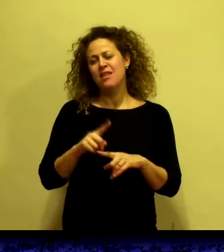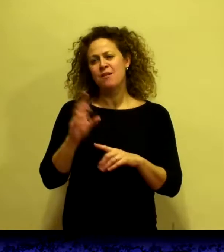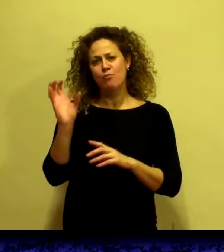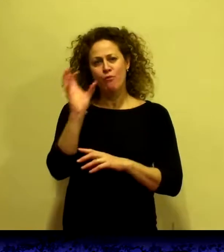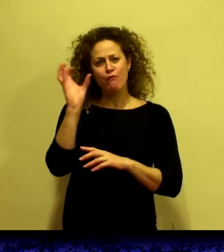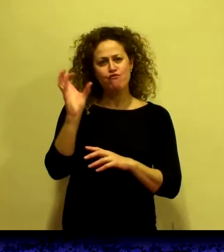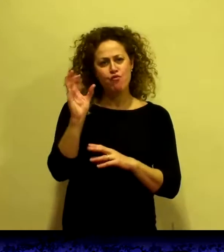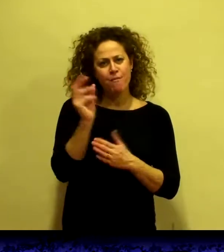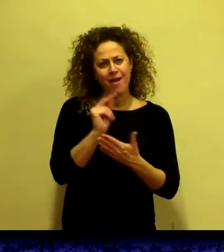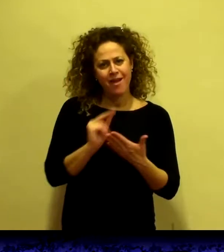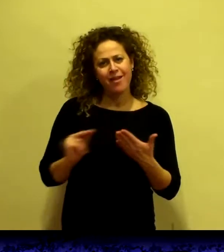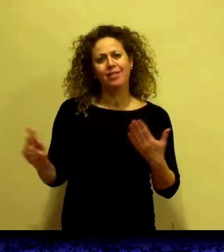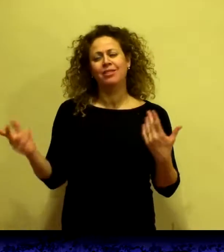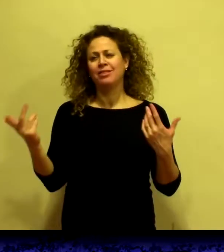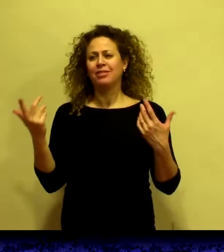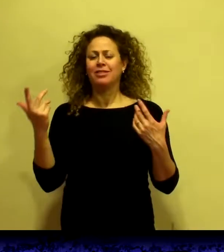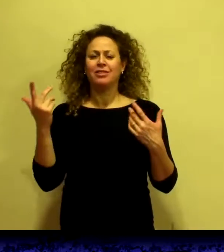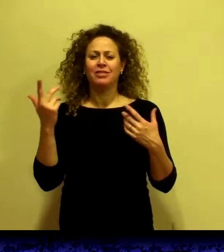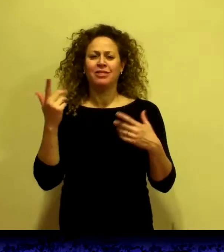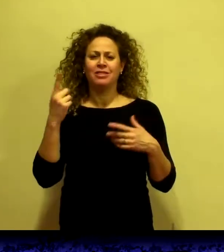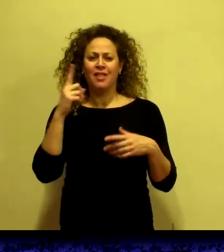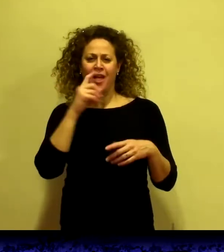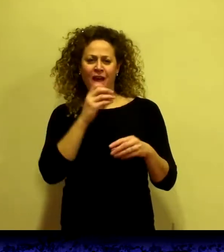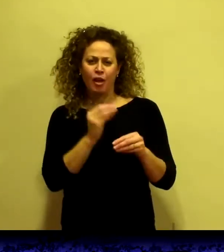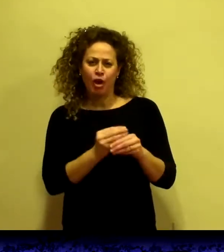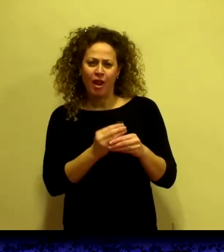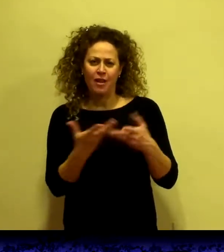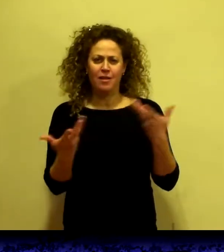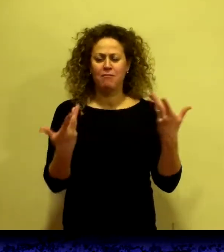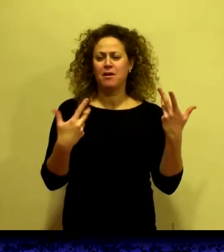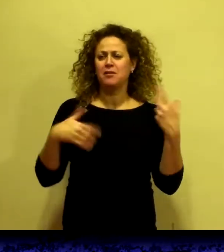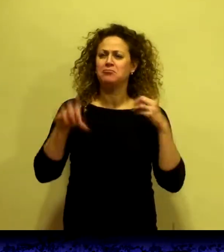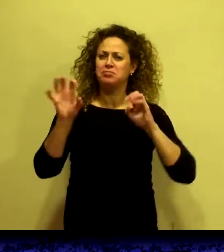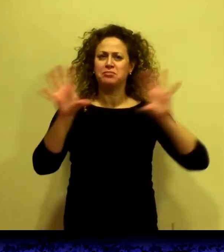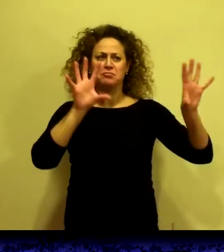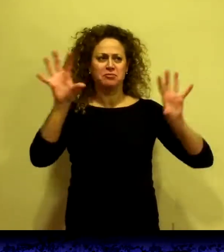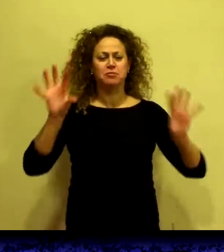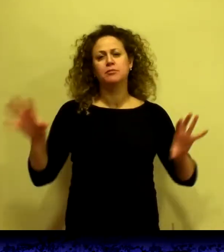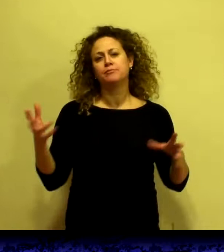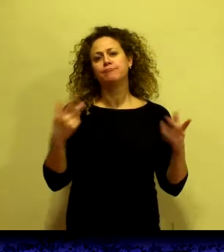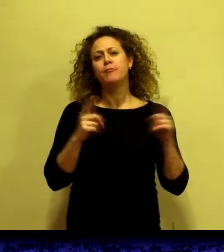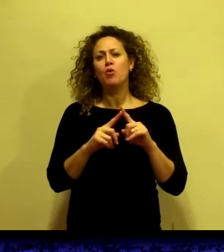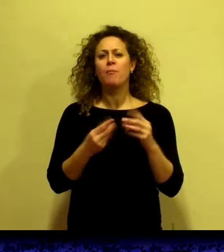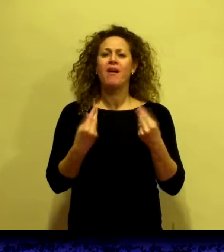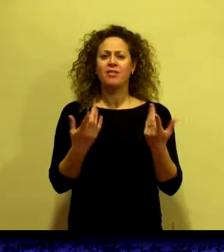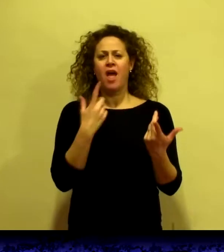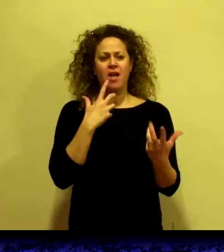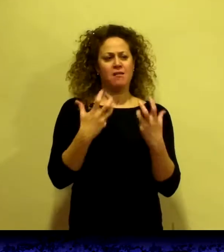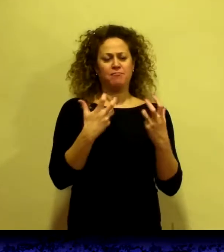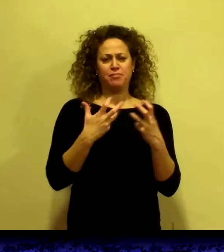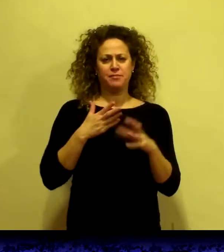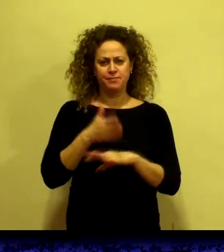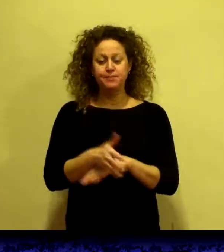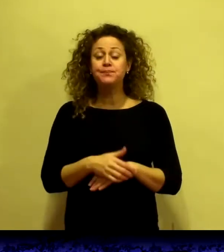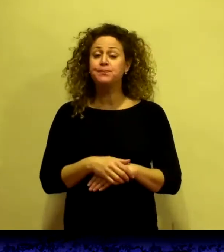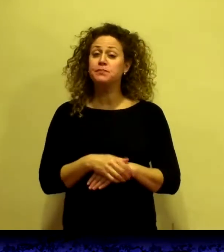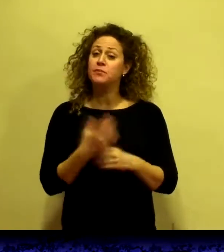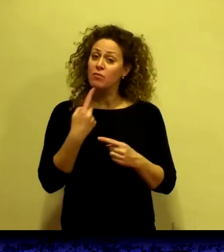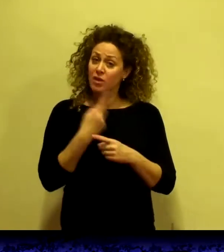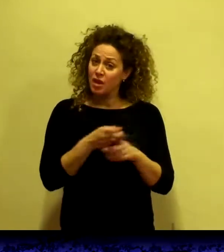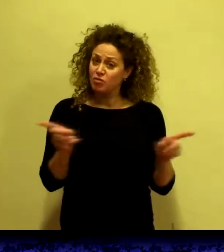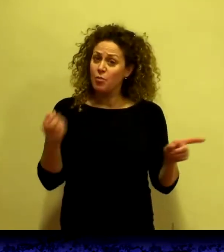cartoni animati. Dal sito, insomma, qualche foto c'è. Ma ricordiamo quando è l'inaugurazione? Esatto.